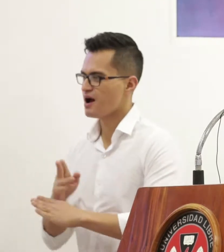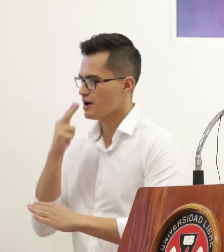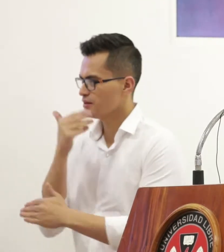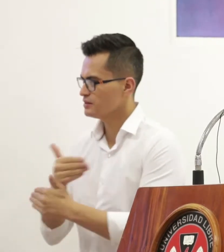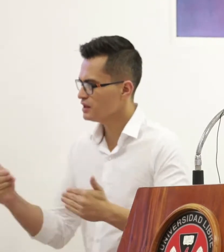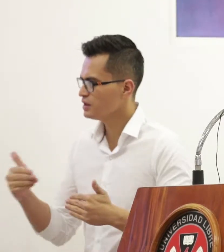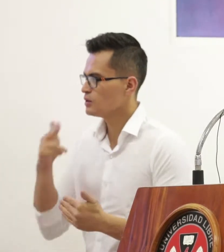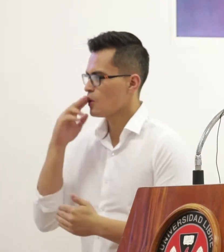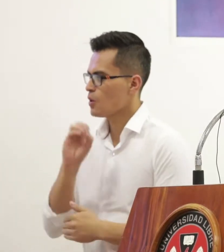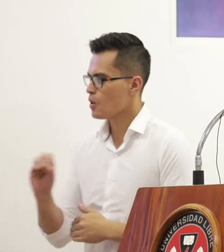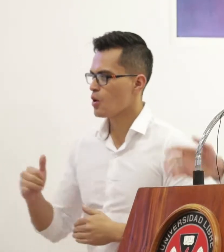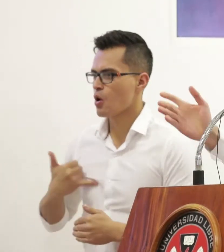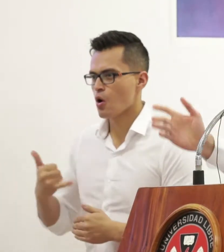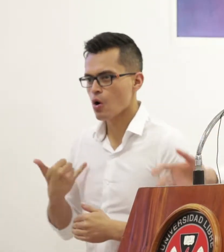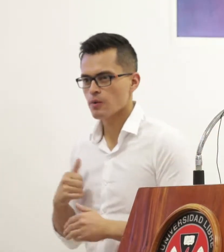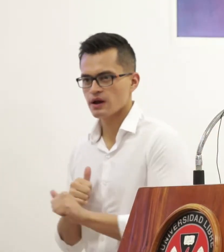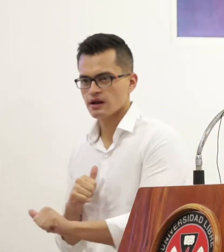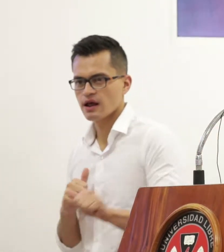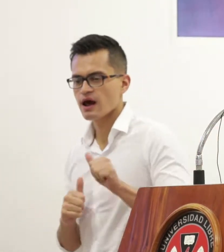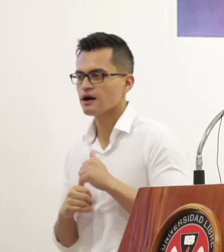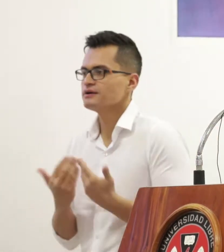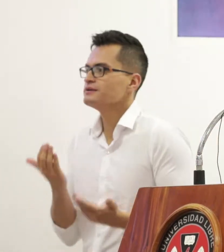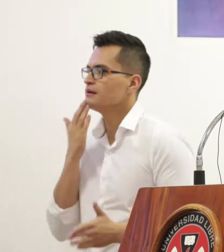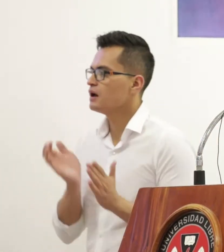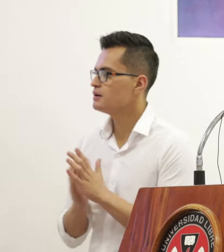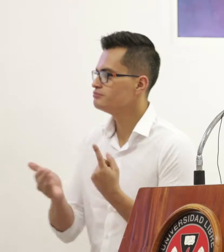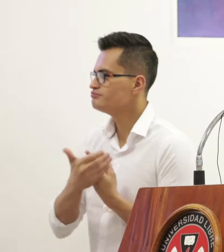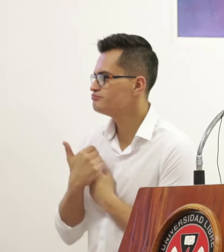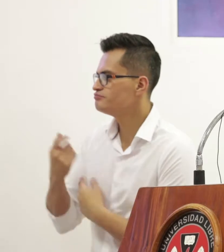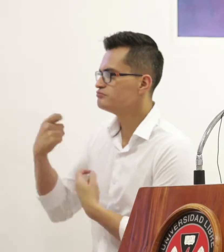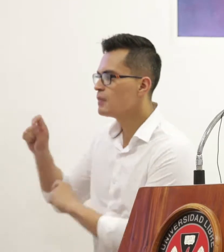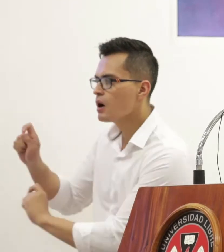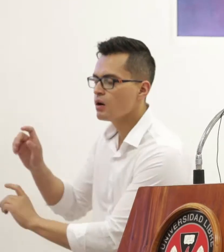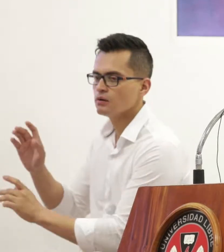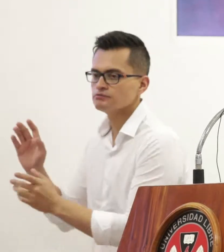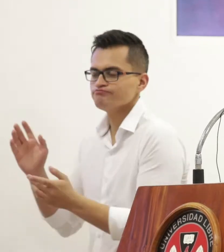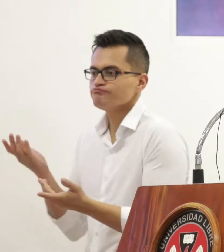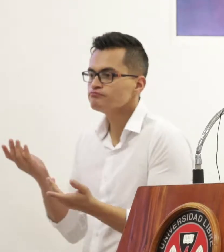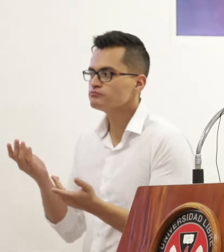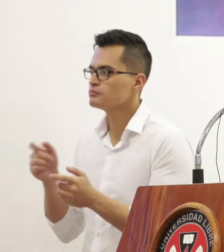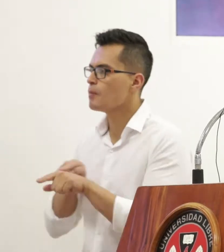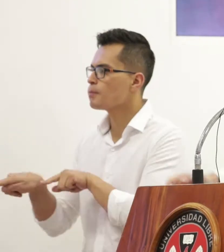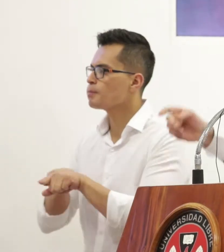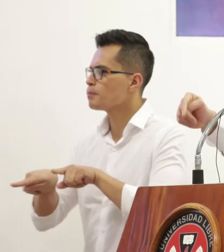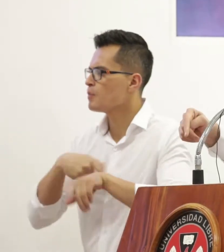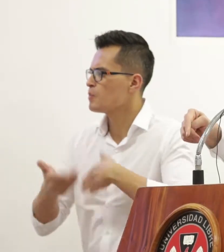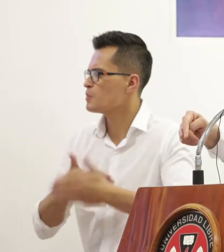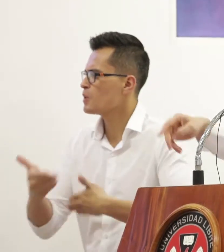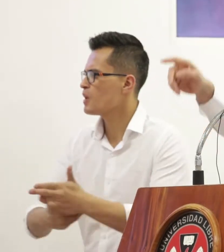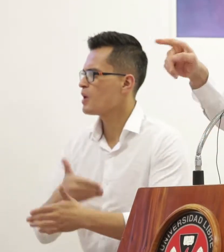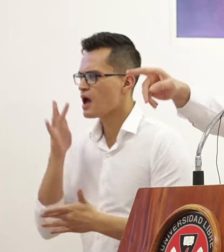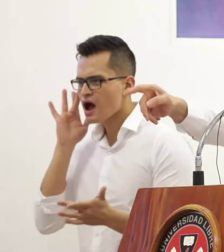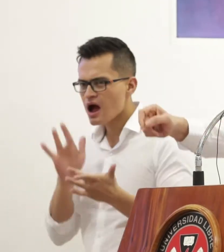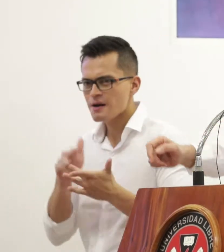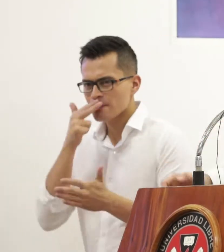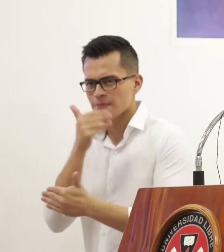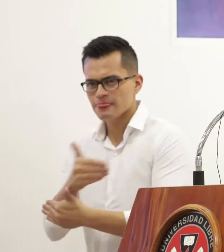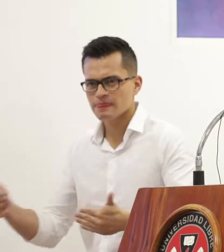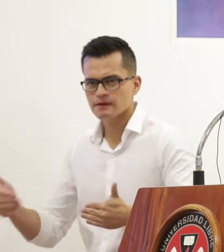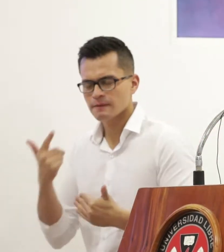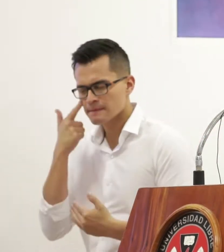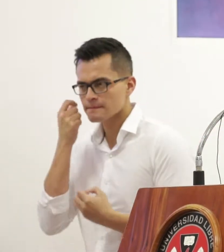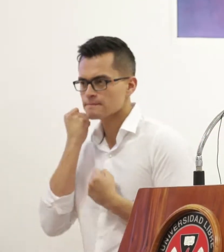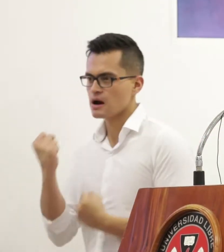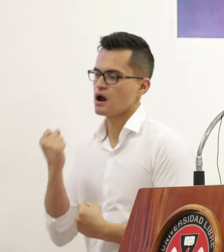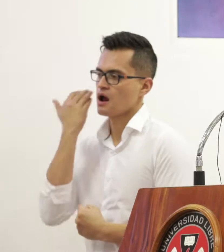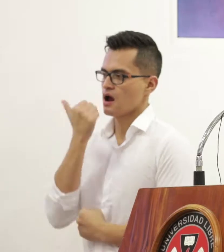niños, niñas y adolescentes, la trata y tantas patologías que en este momento se cierren sobre los niños y fundamentalmente